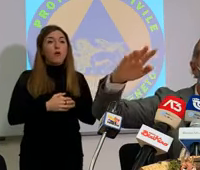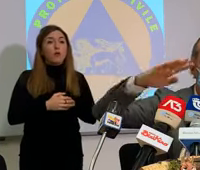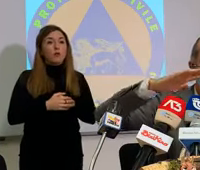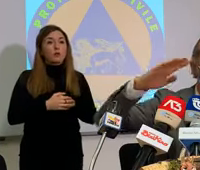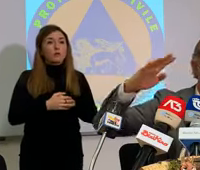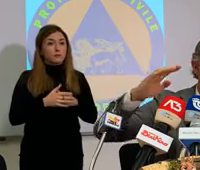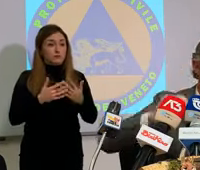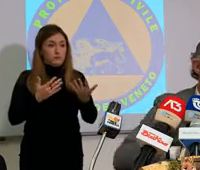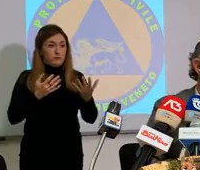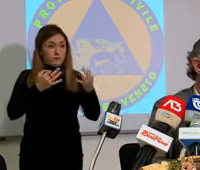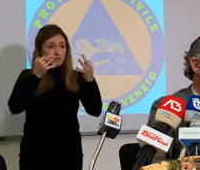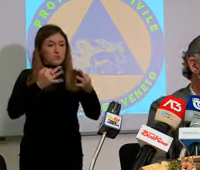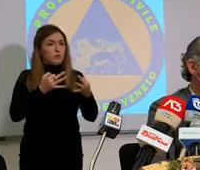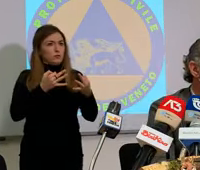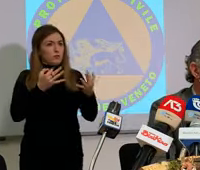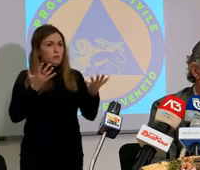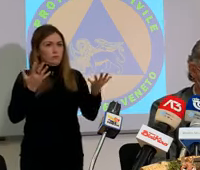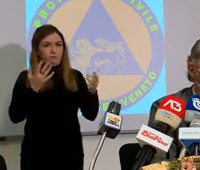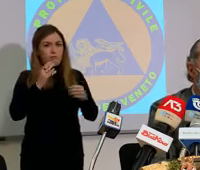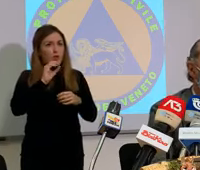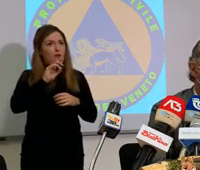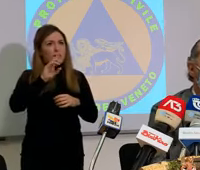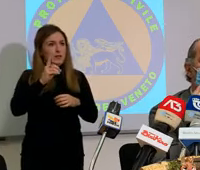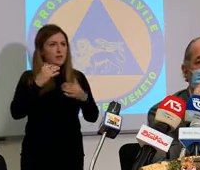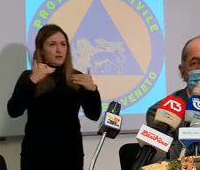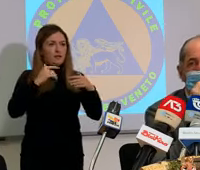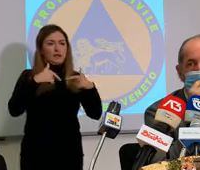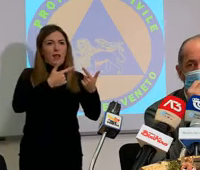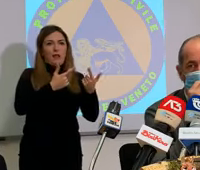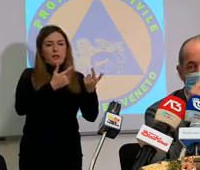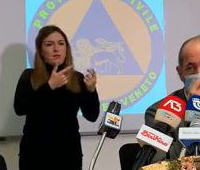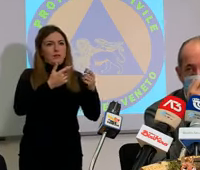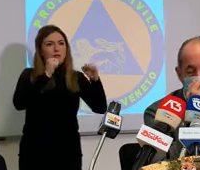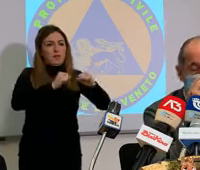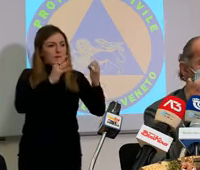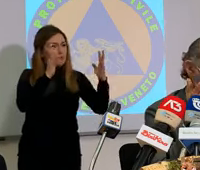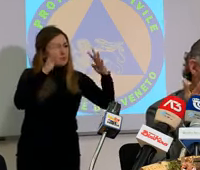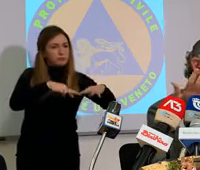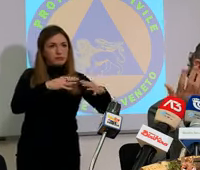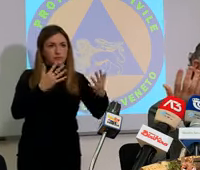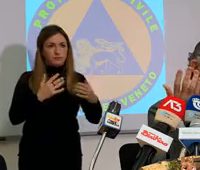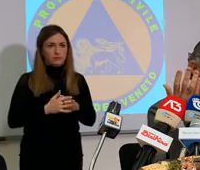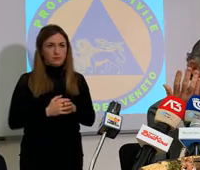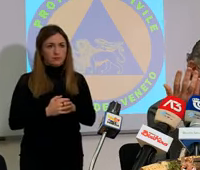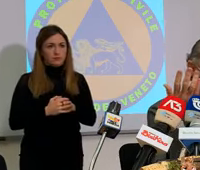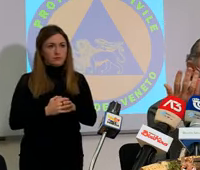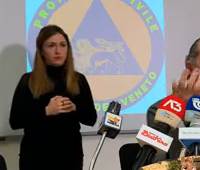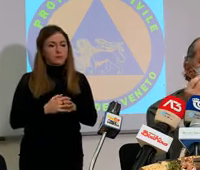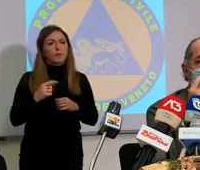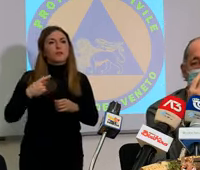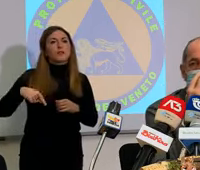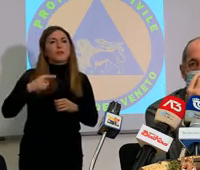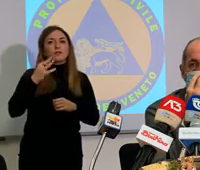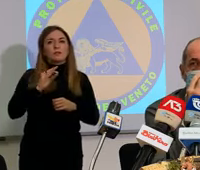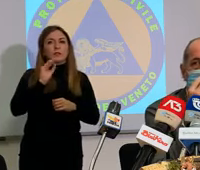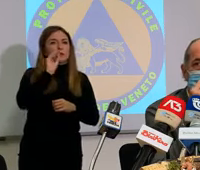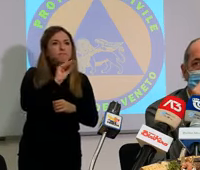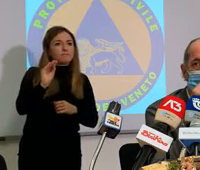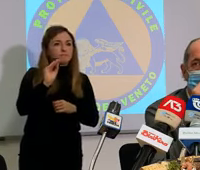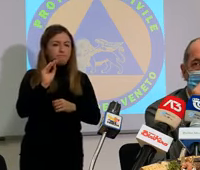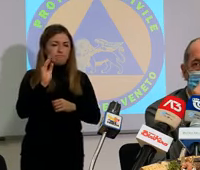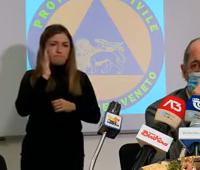sanità orientata su co vide per questo l'appello alle misure un appello scusatemi ai comportamenti e